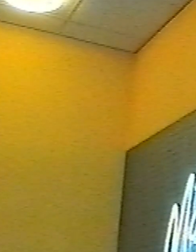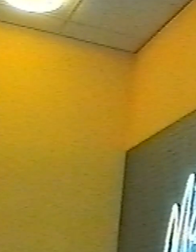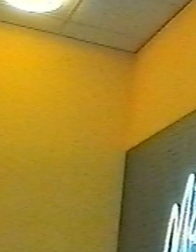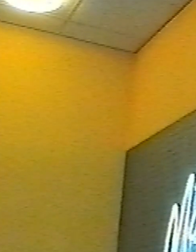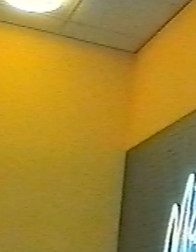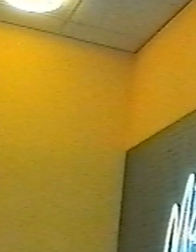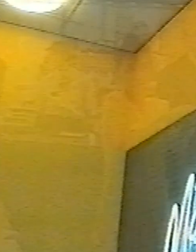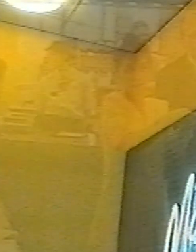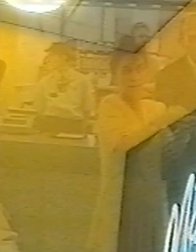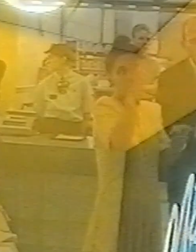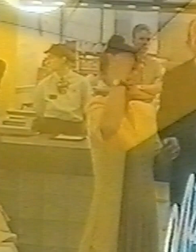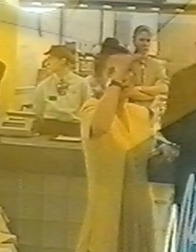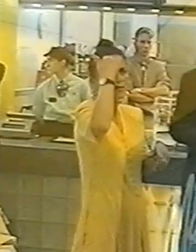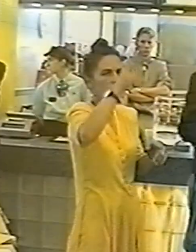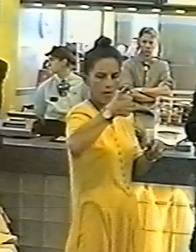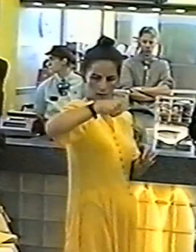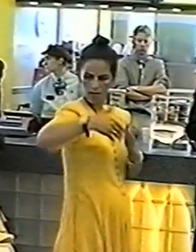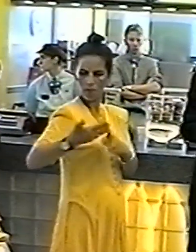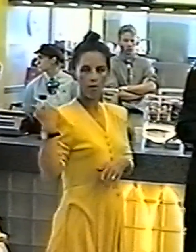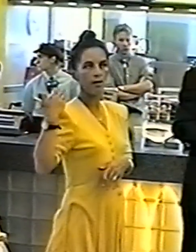savez qu'on a attribué, il y a à peu près un mois,